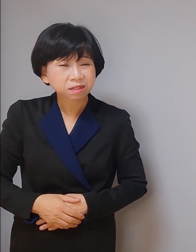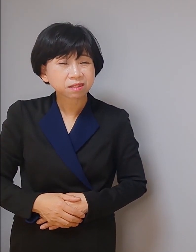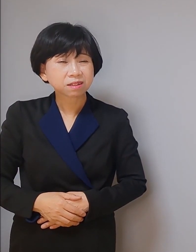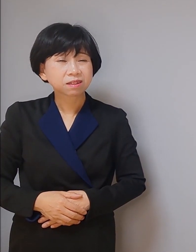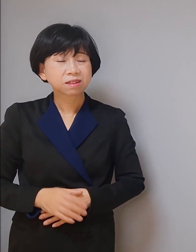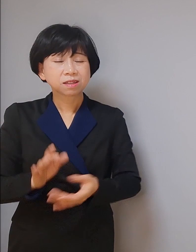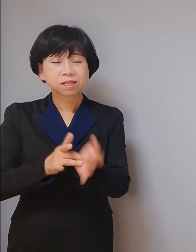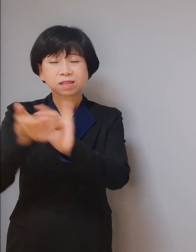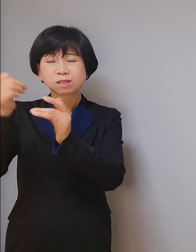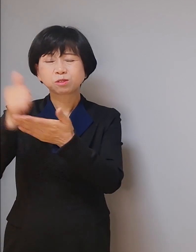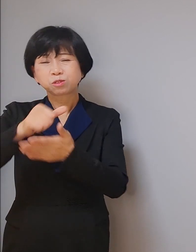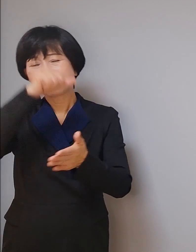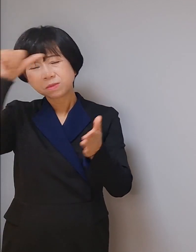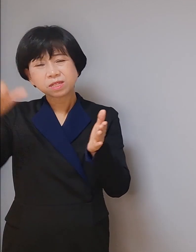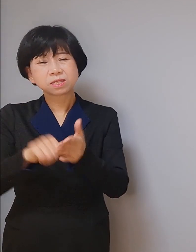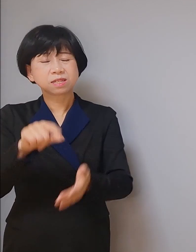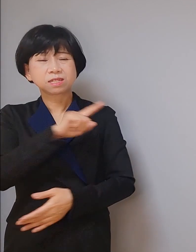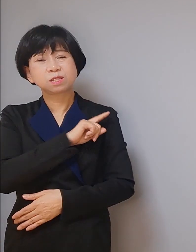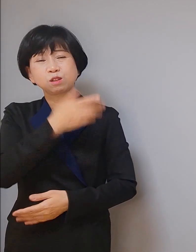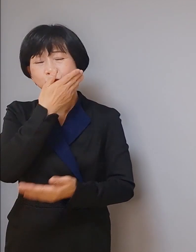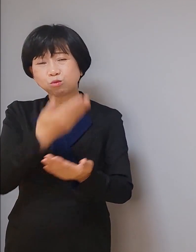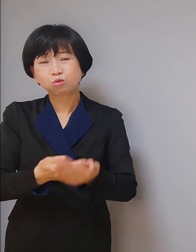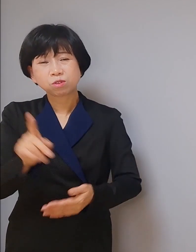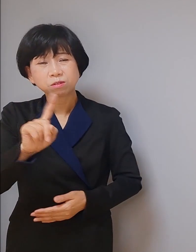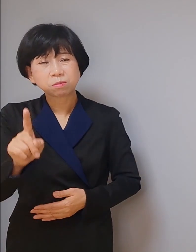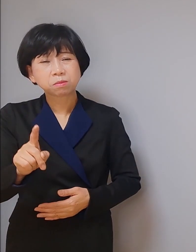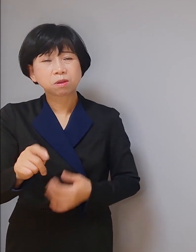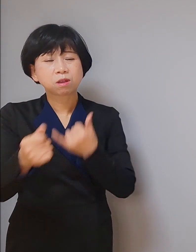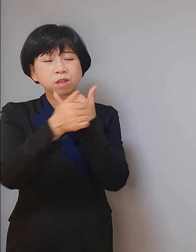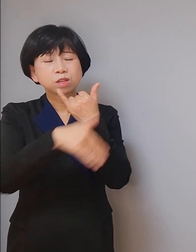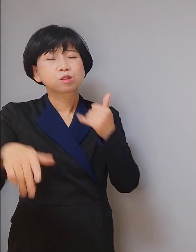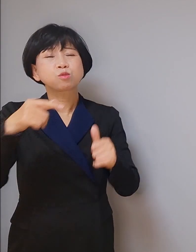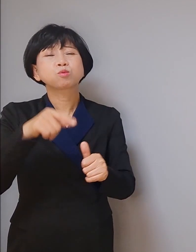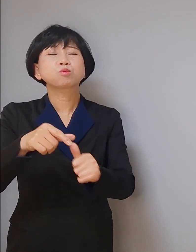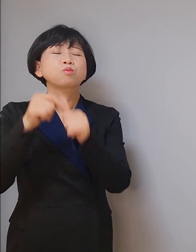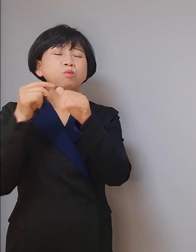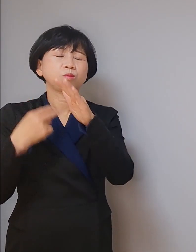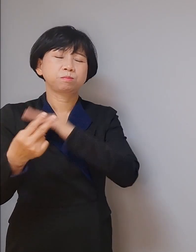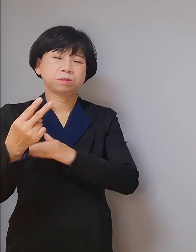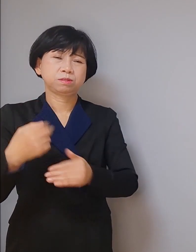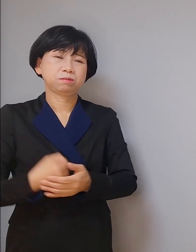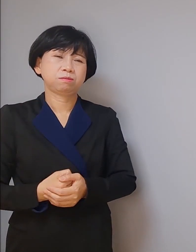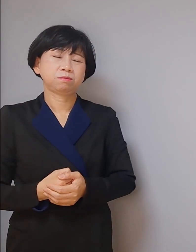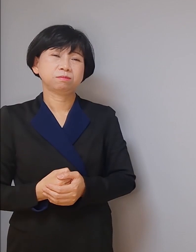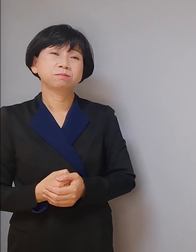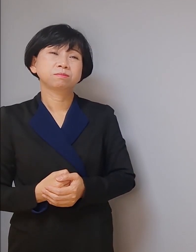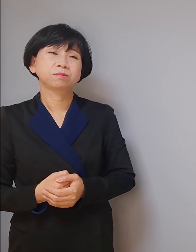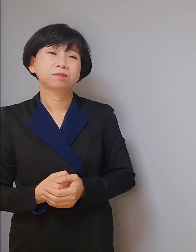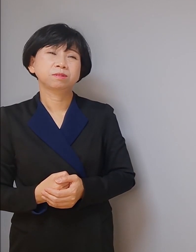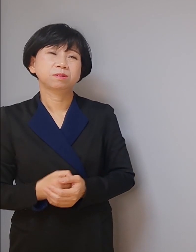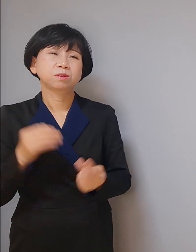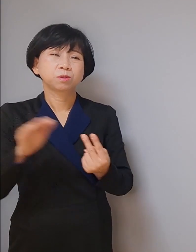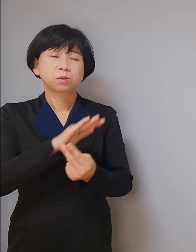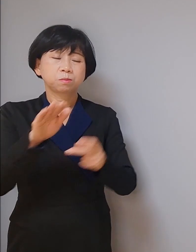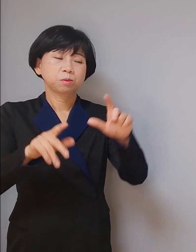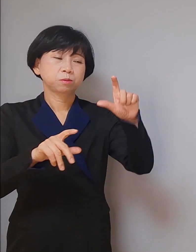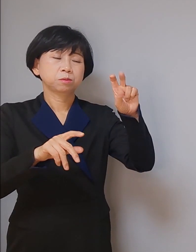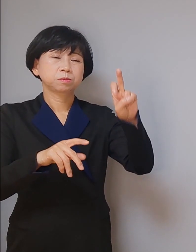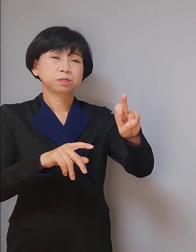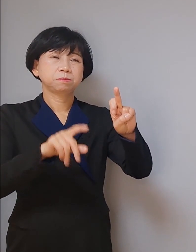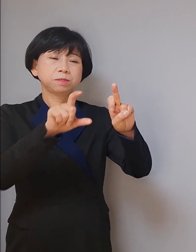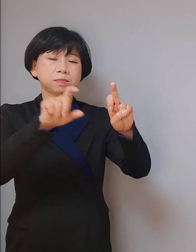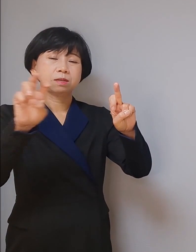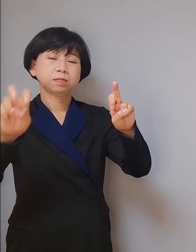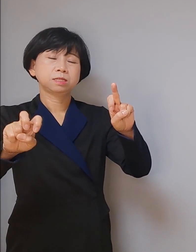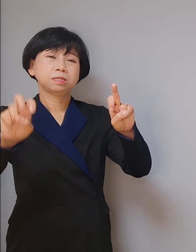예수님의 인생에서 가장 중요한 것은요, 인류 구원의 비전입니다. 요한복음 12장 24절에서 말씀하지요. 내가